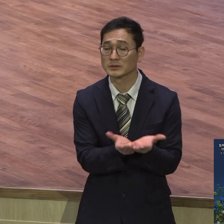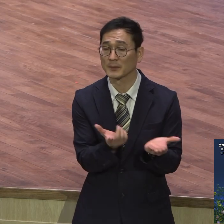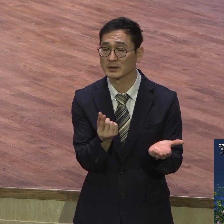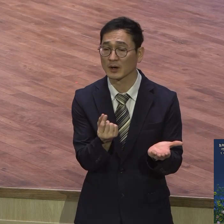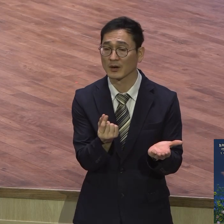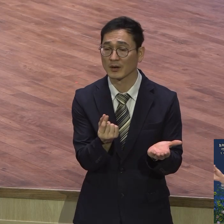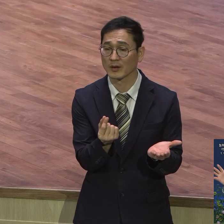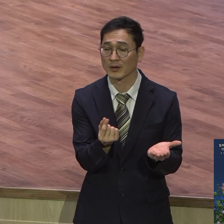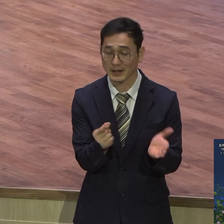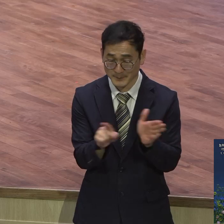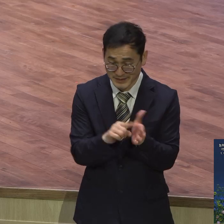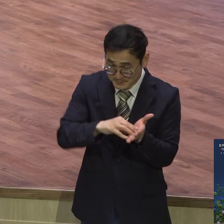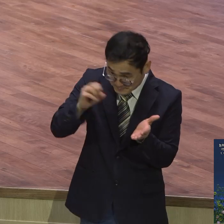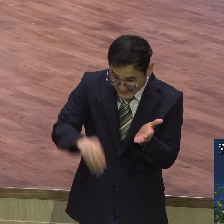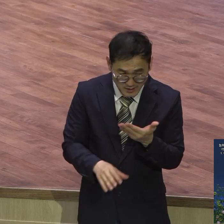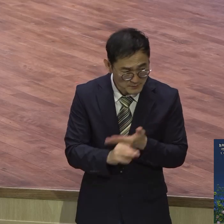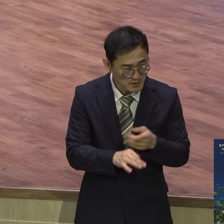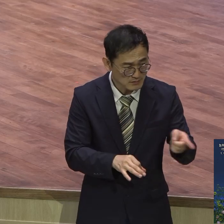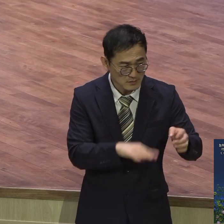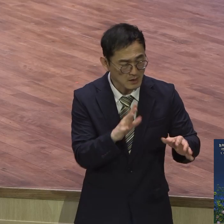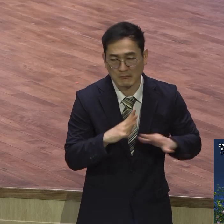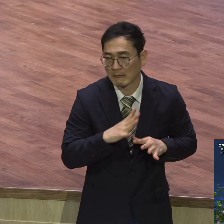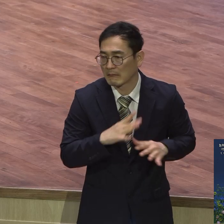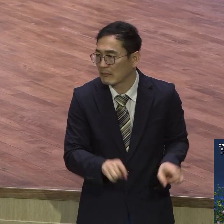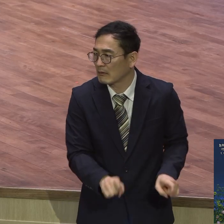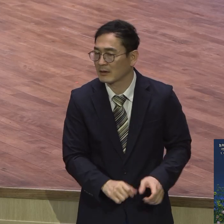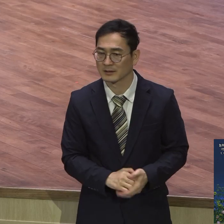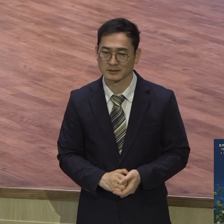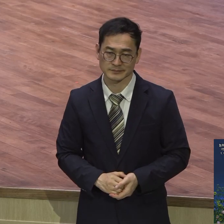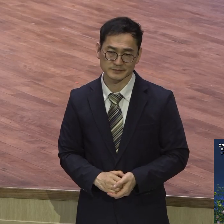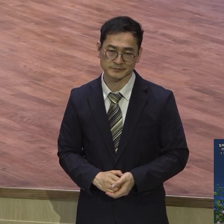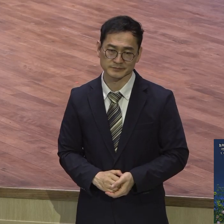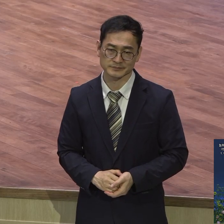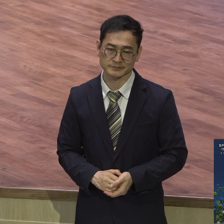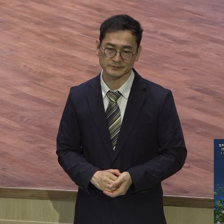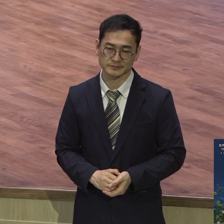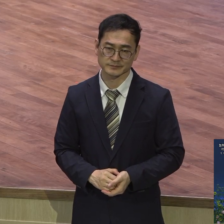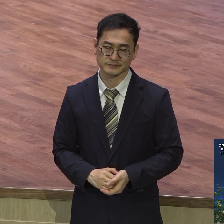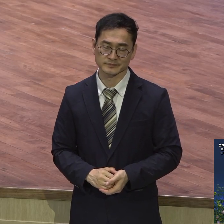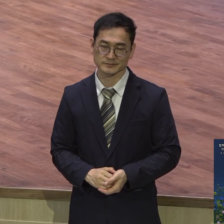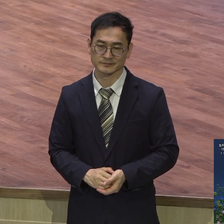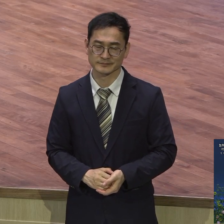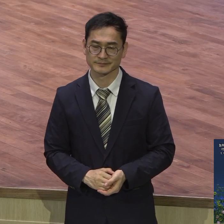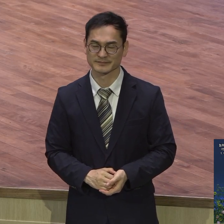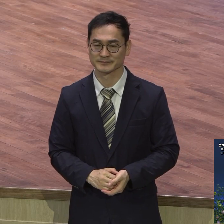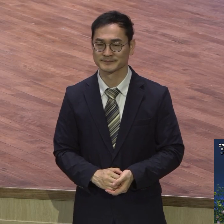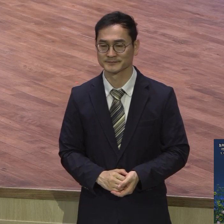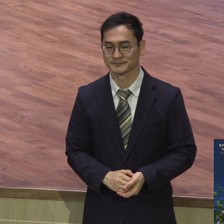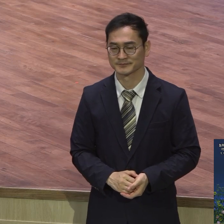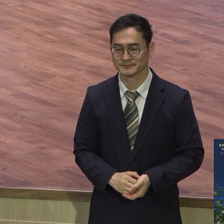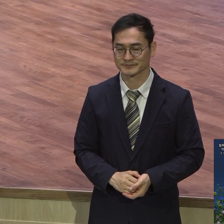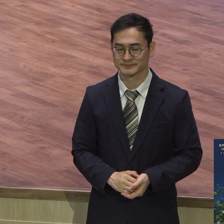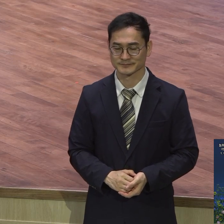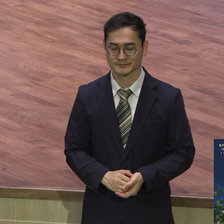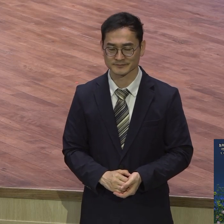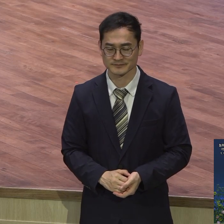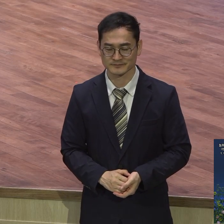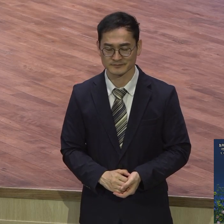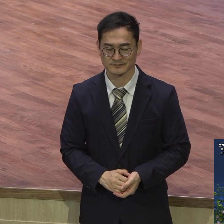믿음이 들어가면 다 같았어. 하나님 앞에서 벌받을 말이란 말이에요. 이들은 하나님께서 가난한 땅이